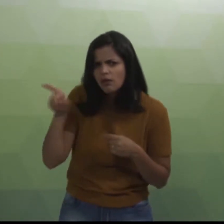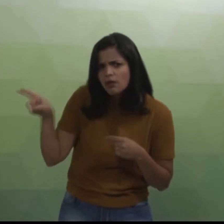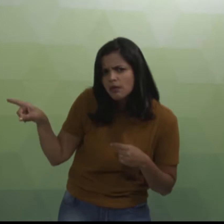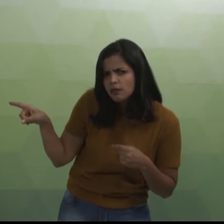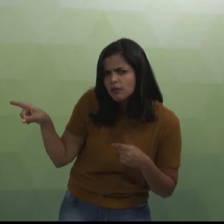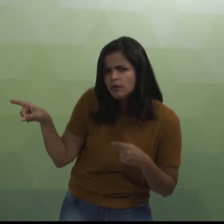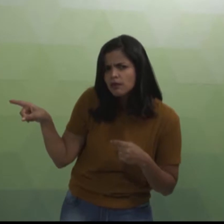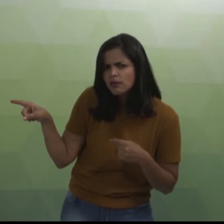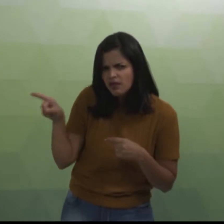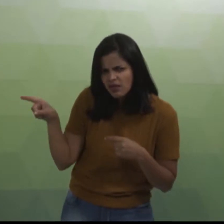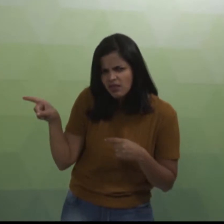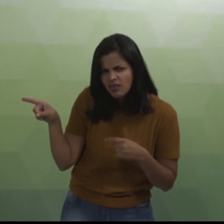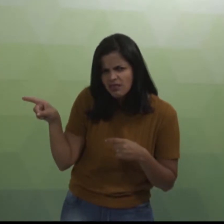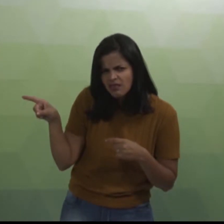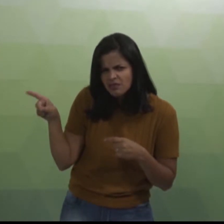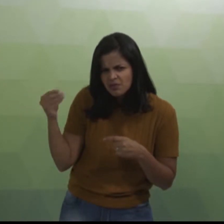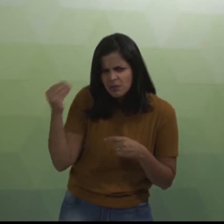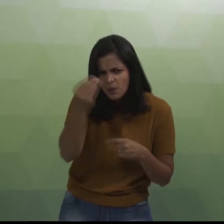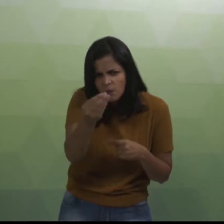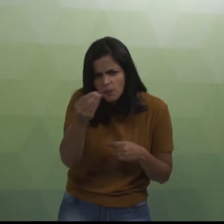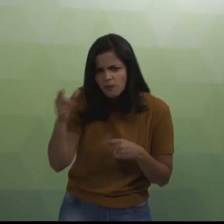Você, ele te deu?